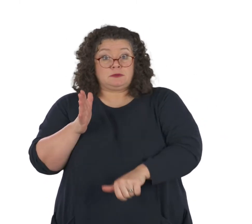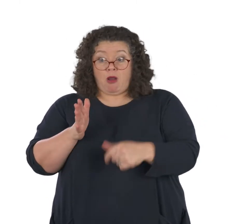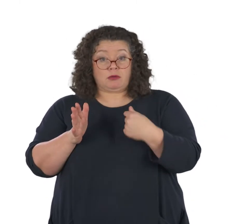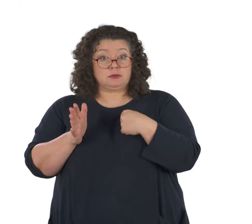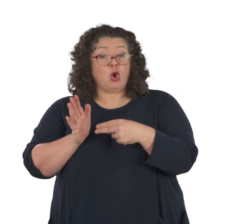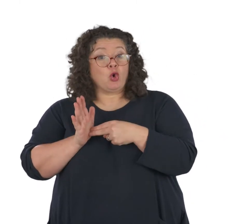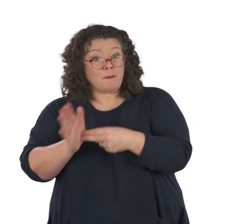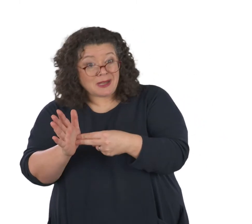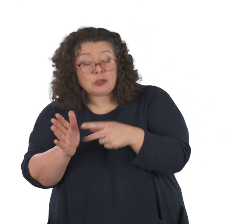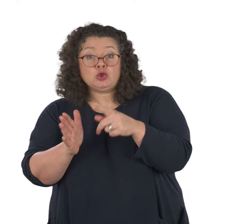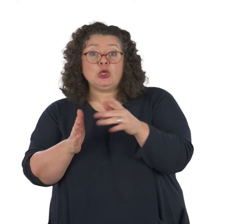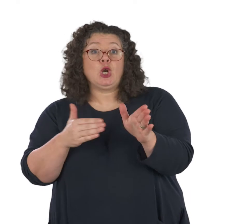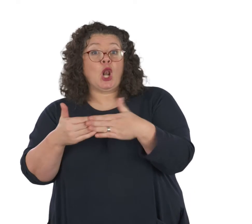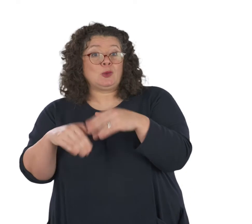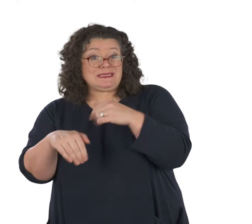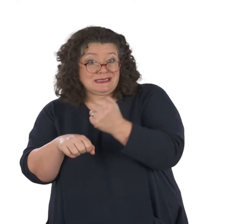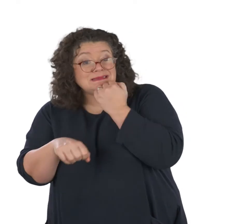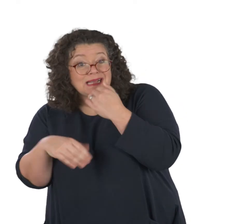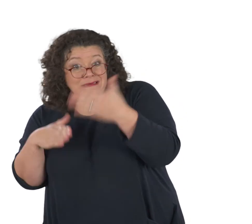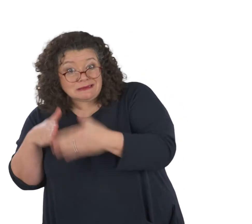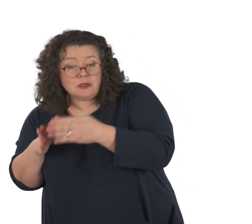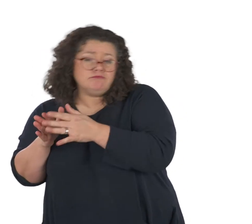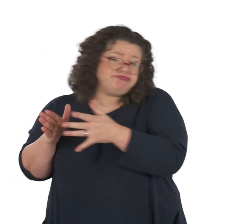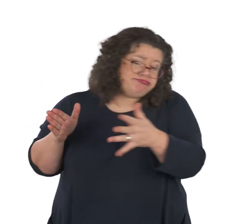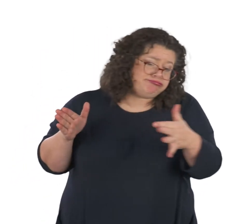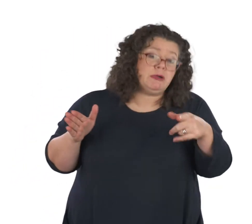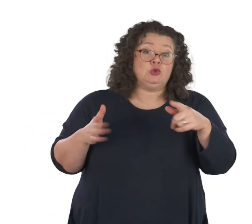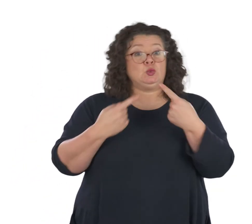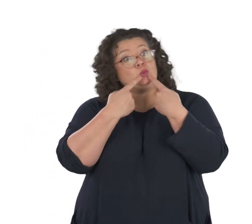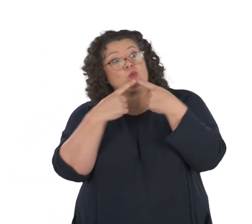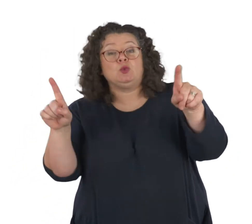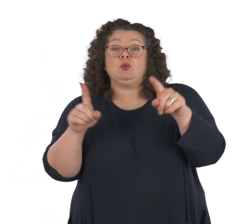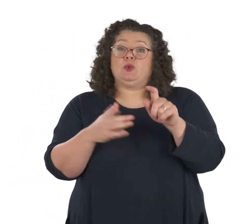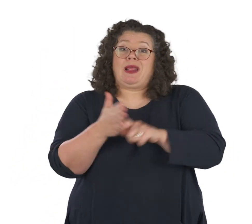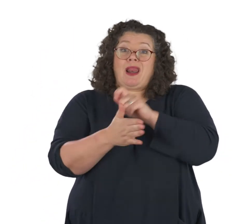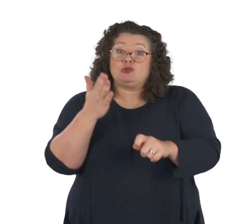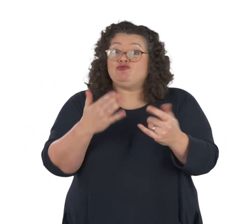amser o ddiwedd yr enwebiadau yr holl ffordd i ddatgan canlyniad yr etholiad.